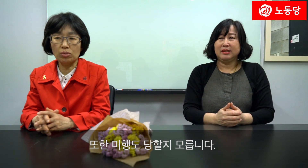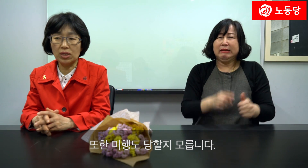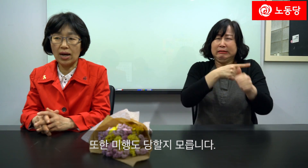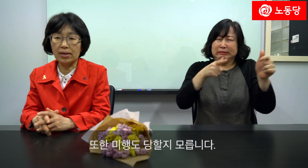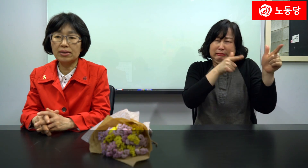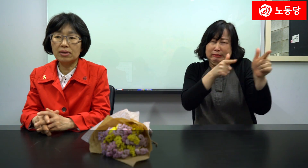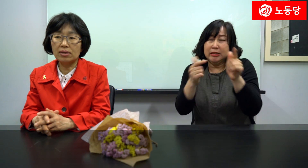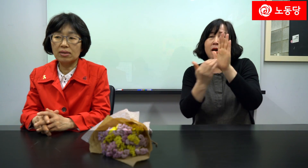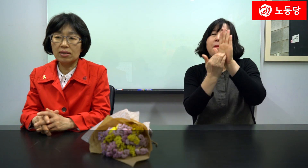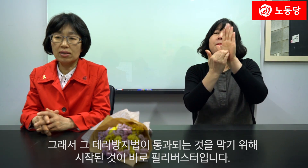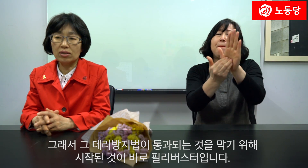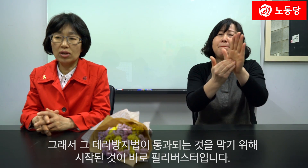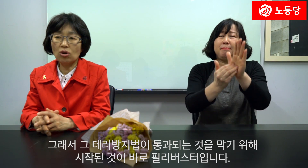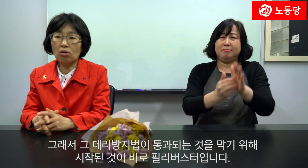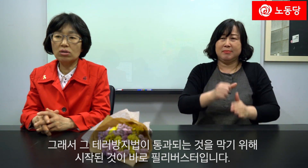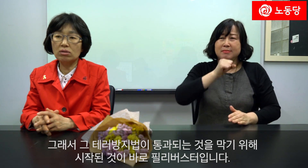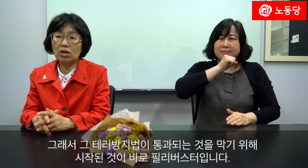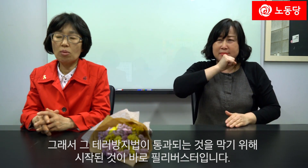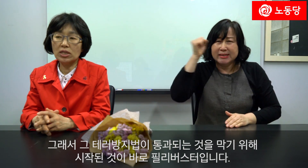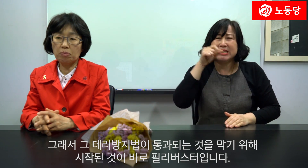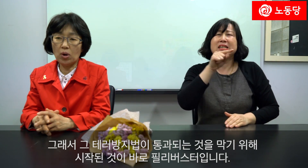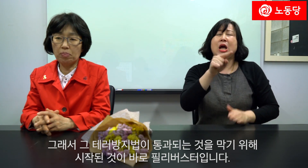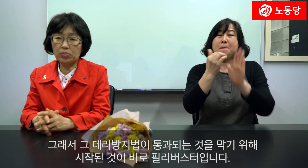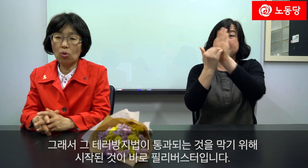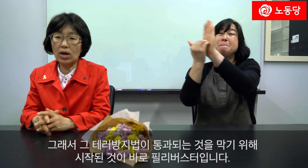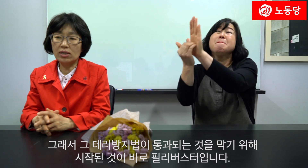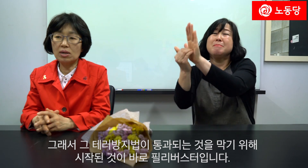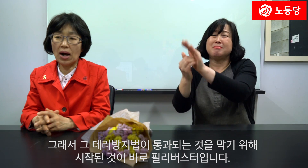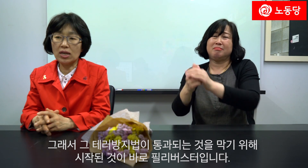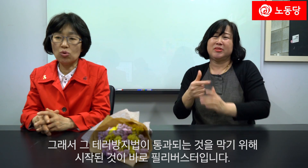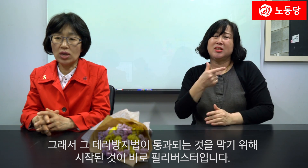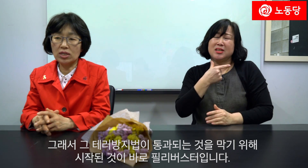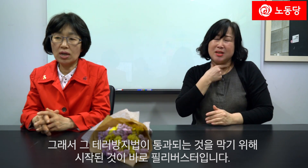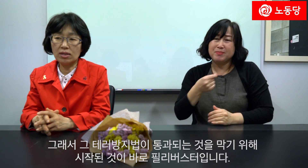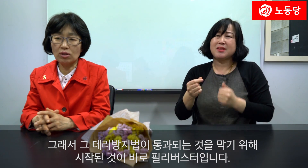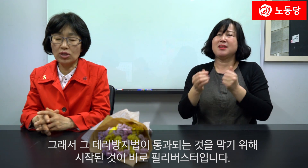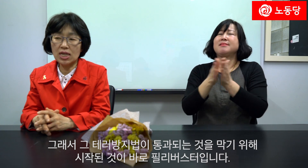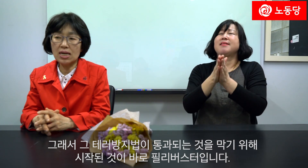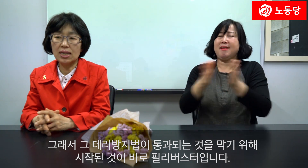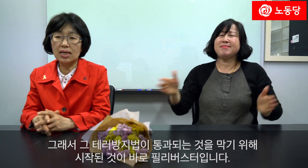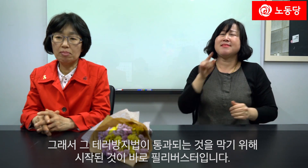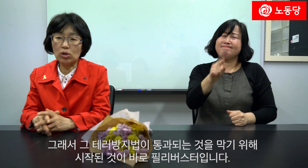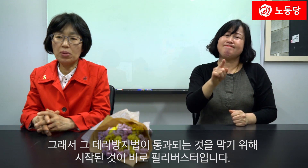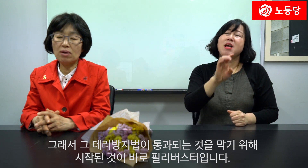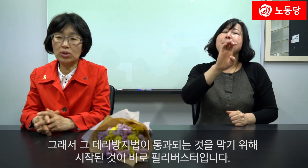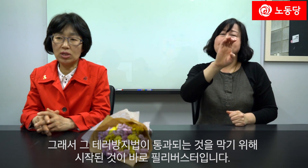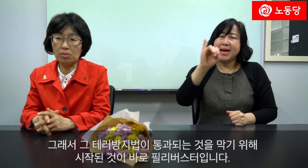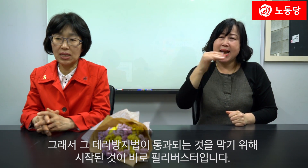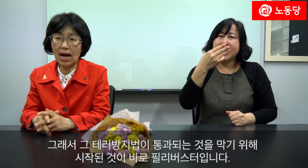당할지도 모릅니다. 그래서 그 테러 방지법 통과를 막기 위해 시작된 것이